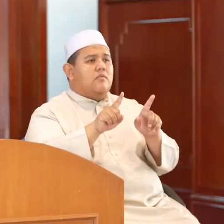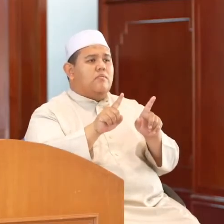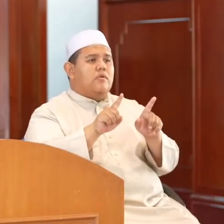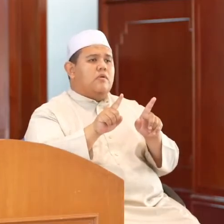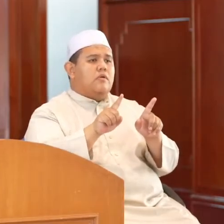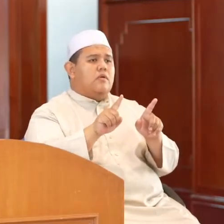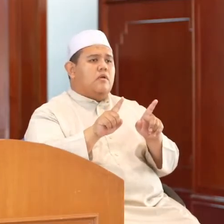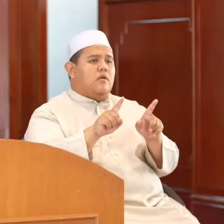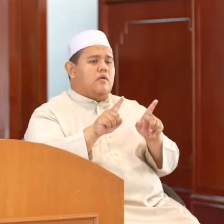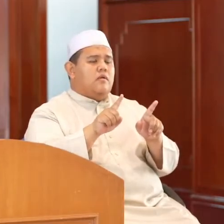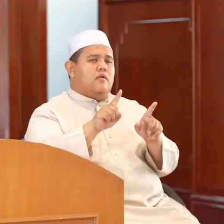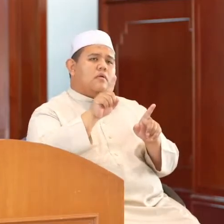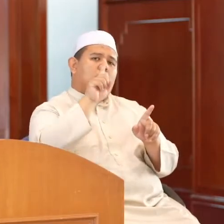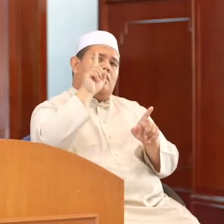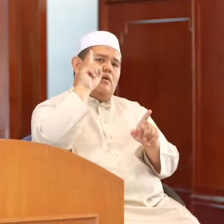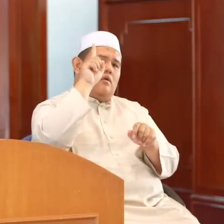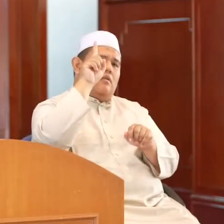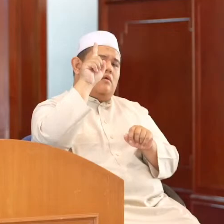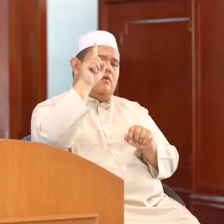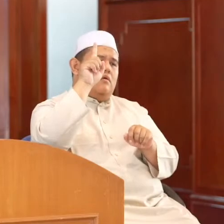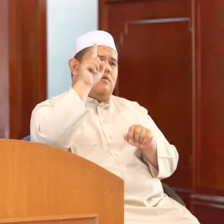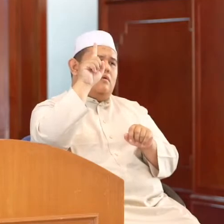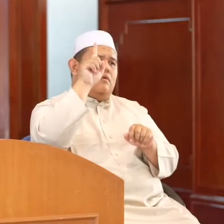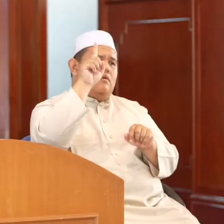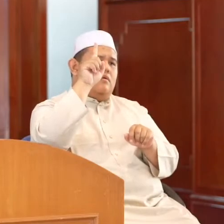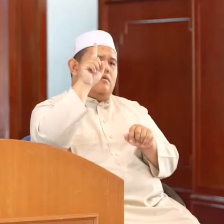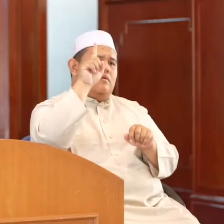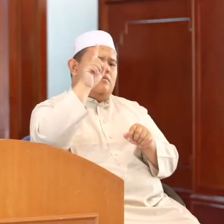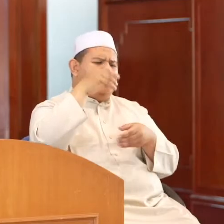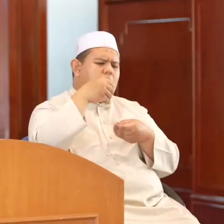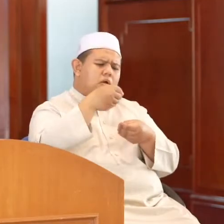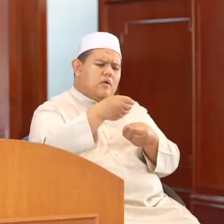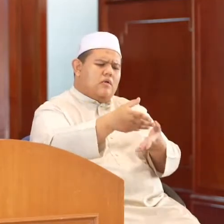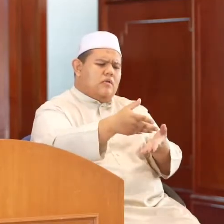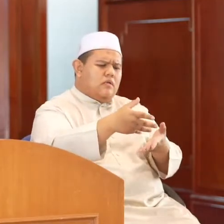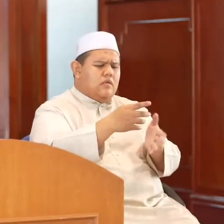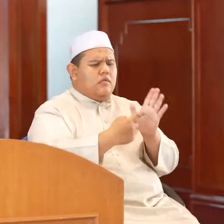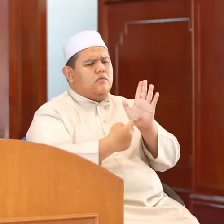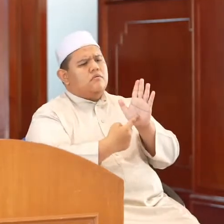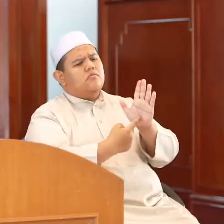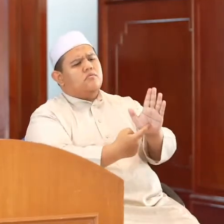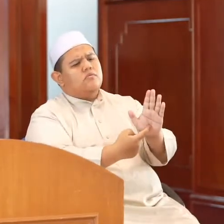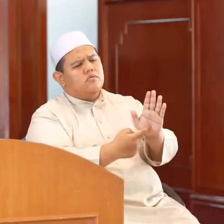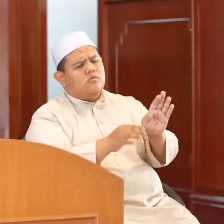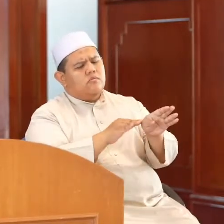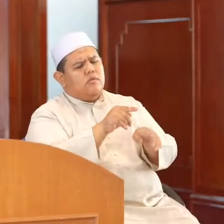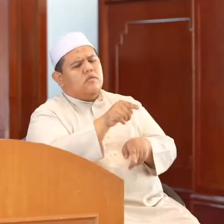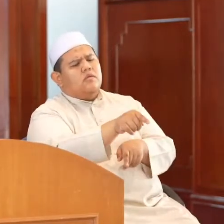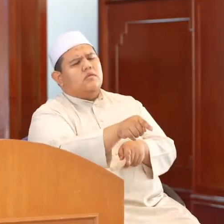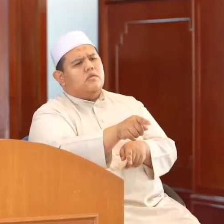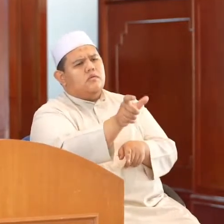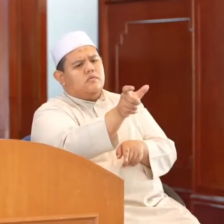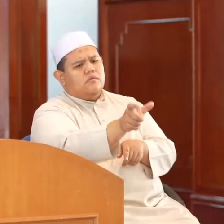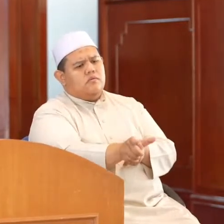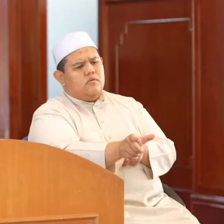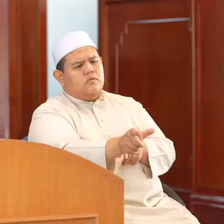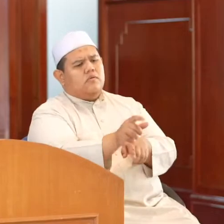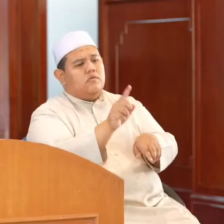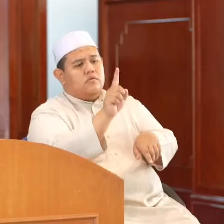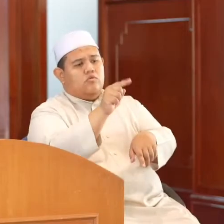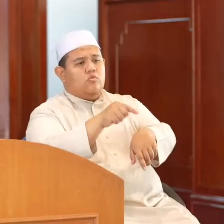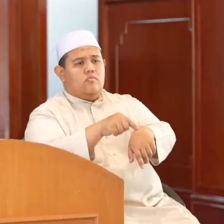Allah Subhanahu wa taala akan tunjukkan dan zahirkan padanya satu